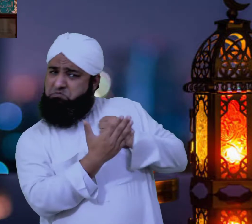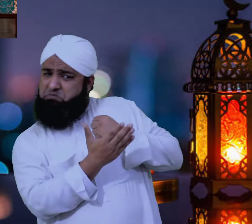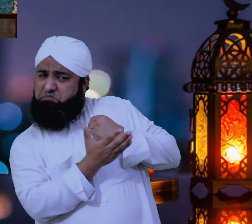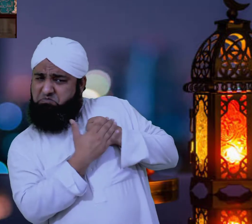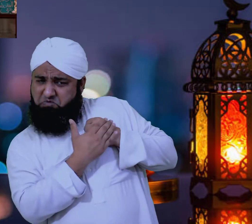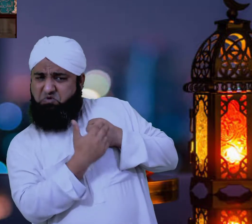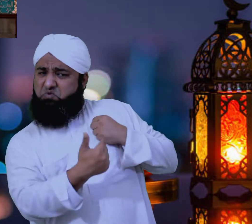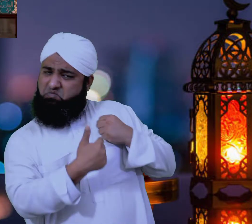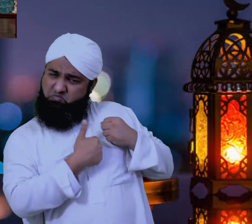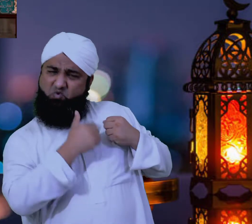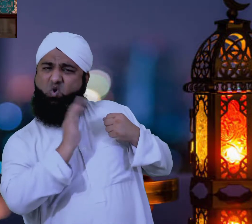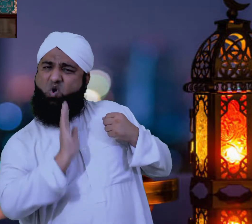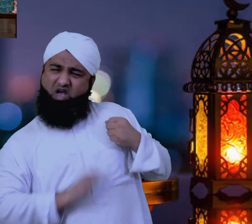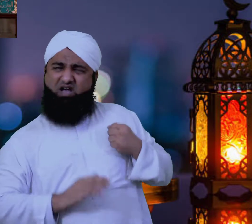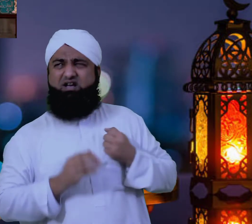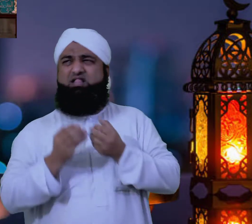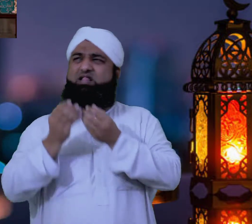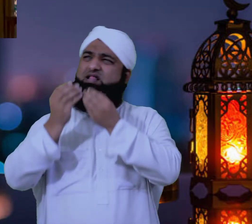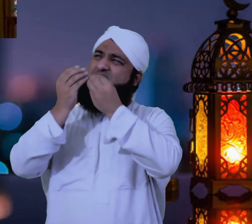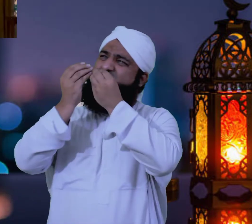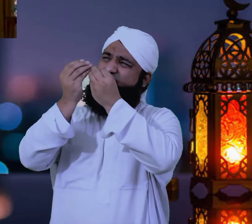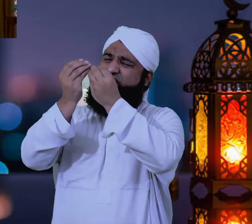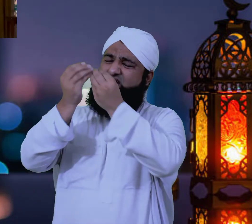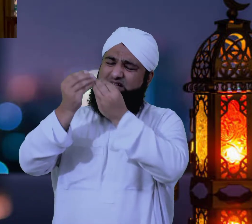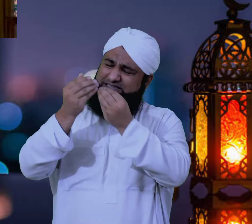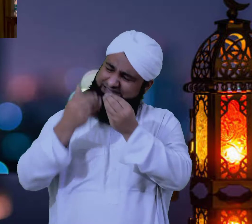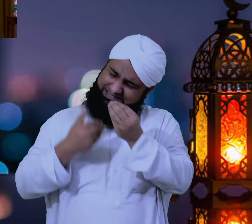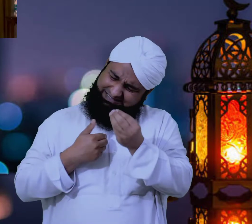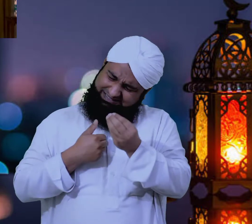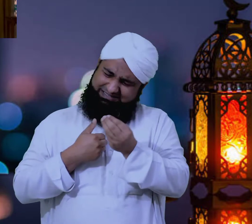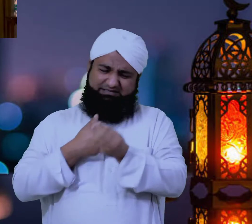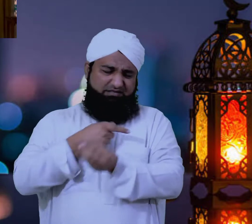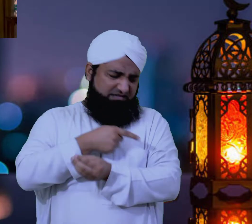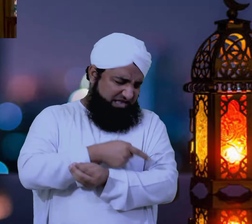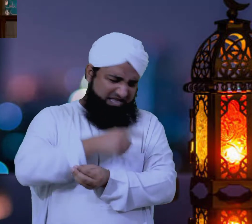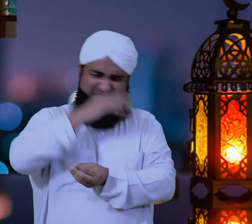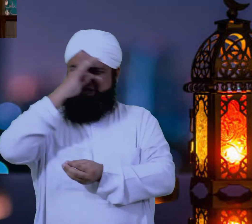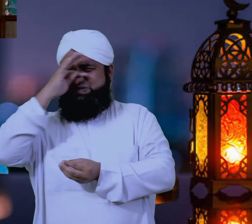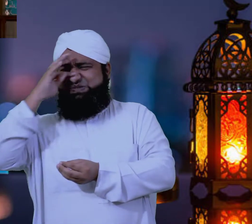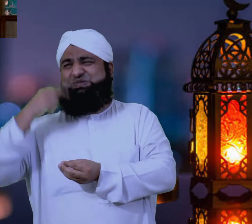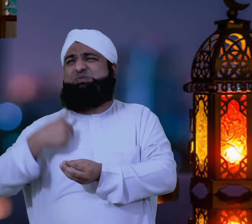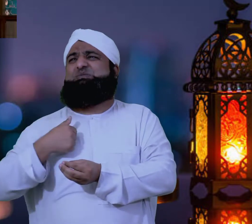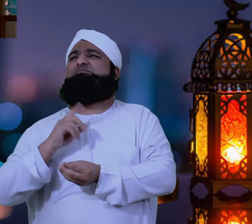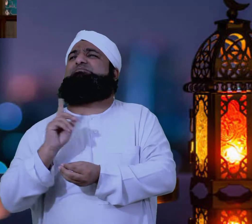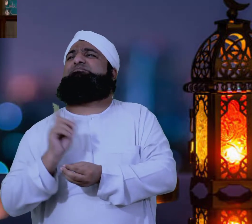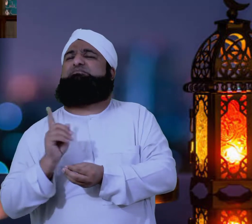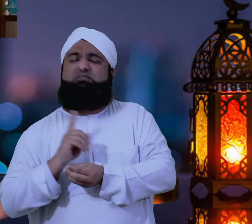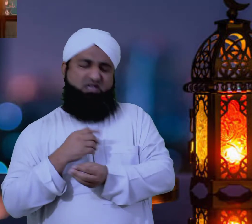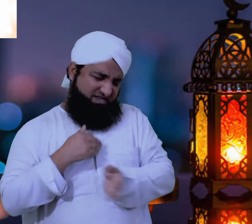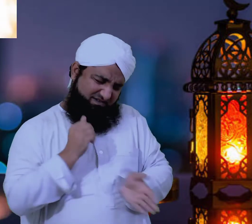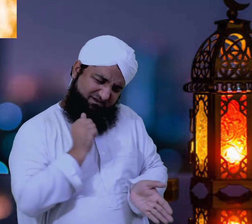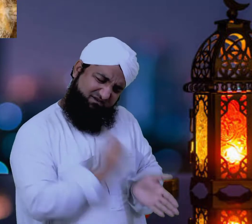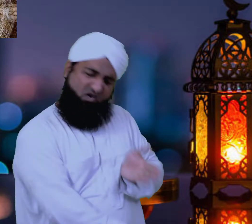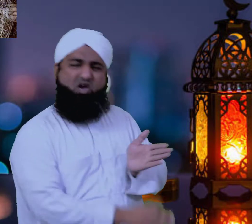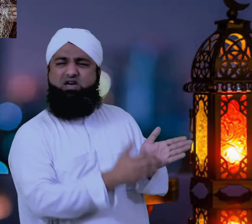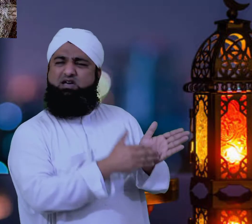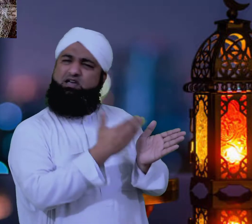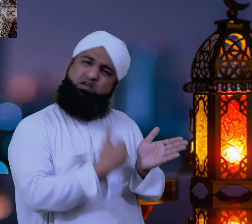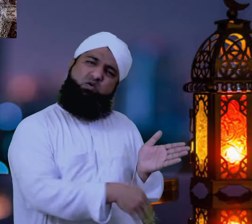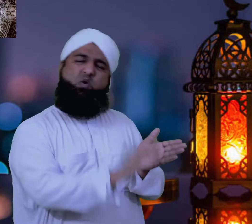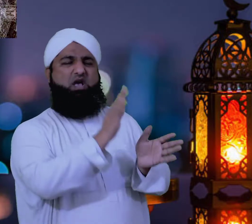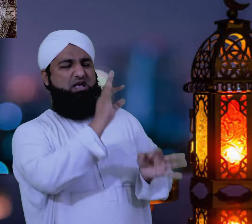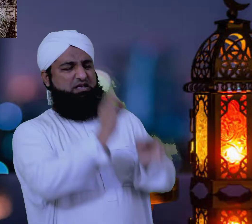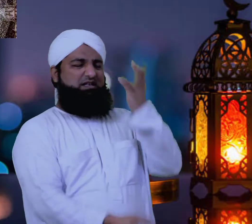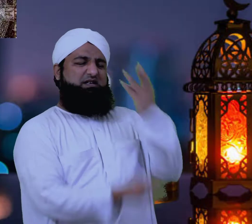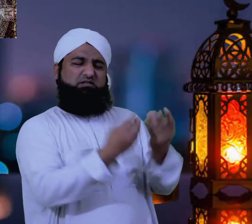مجھے پکارا ہے، میرے مالک تو مجھے اس کے آگے رسوا نہ فرما، اس کی بے بسی پر رحم کر دے اور اس بیچارے